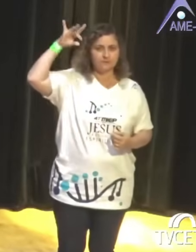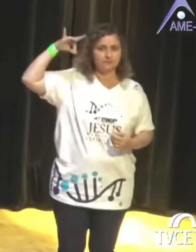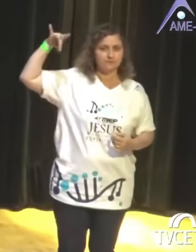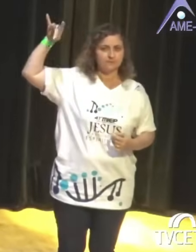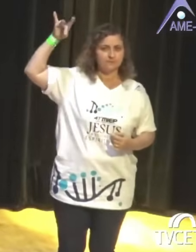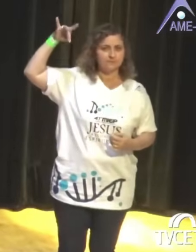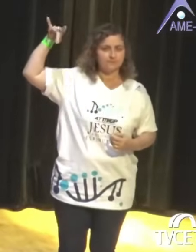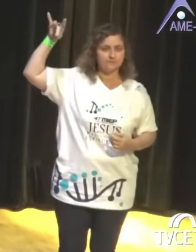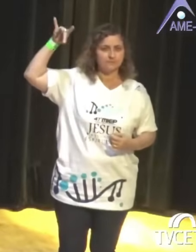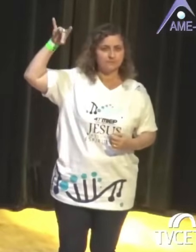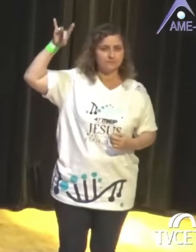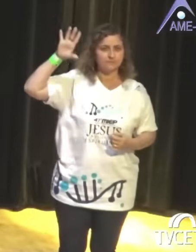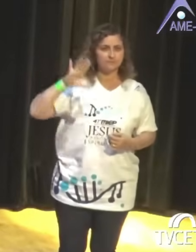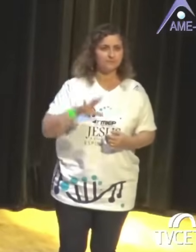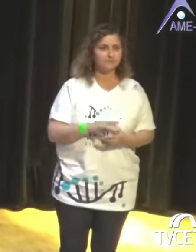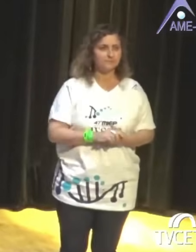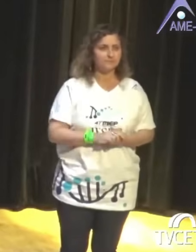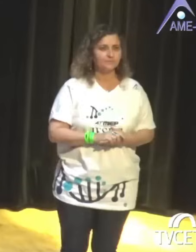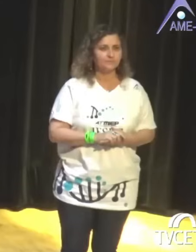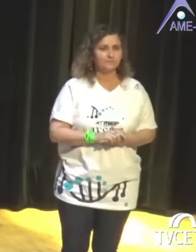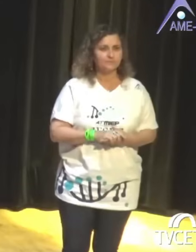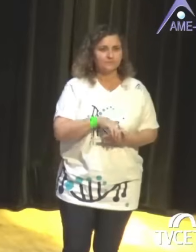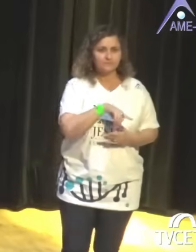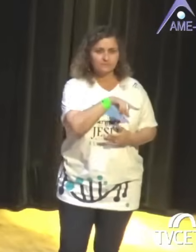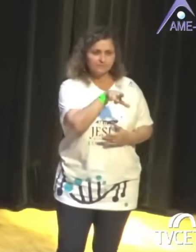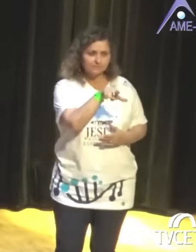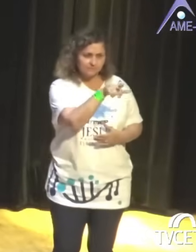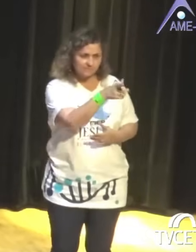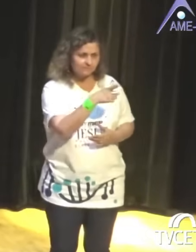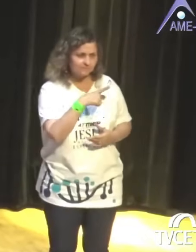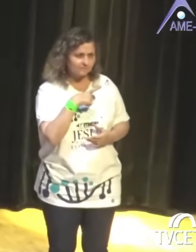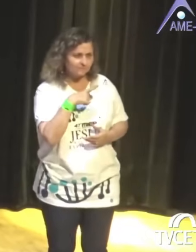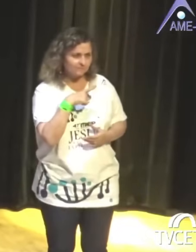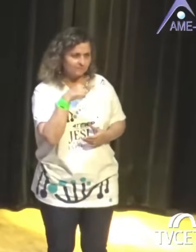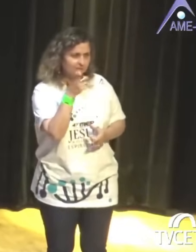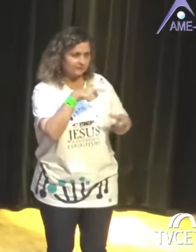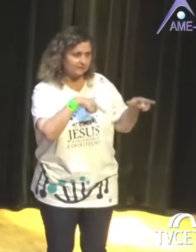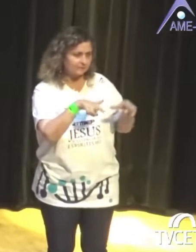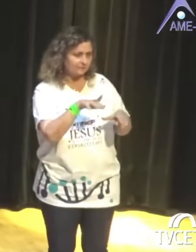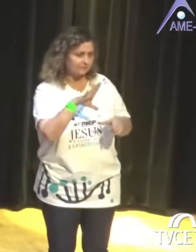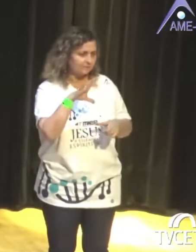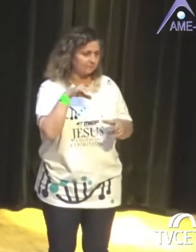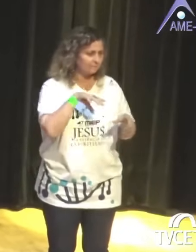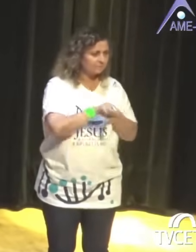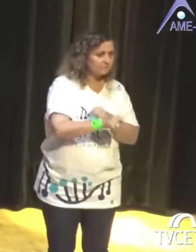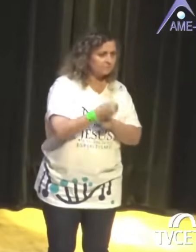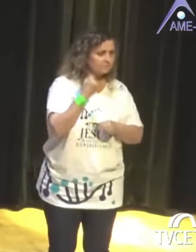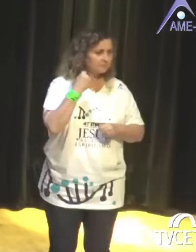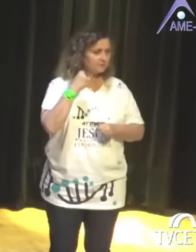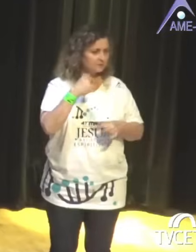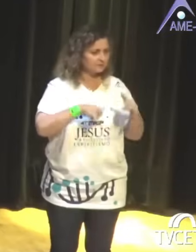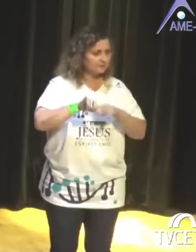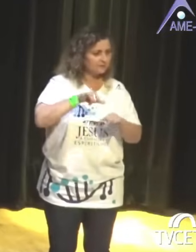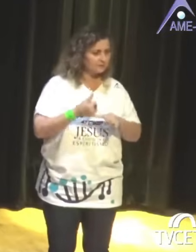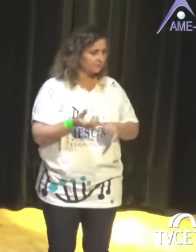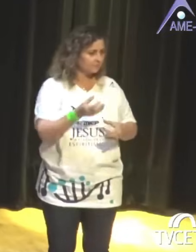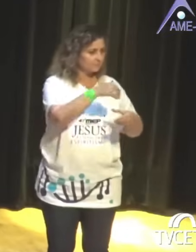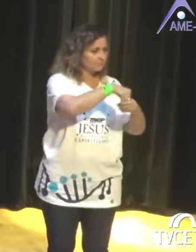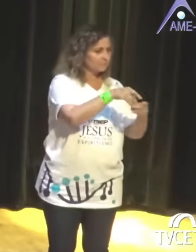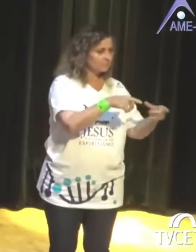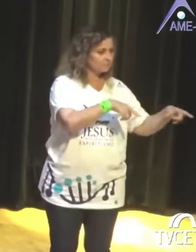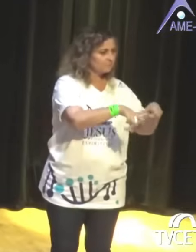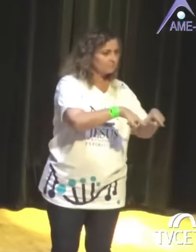espiritual Então você tá no laboratório você é fado em química Então você é um religioso